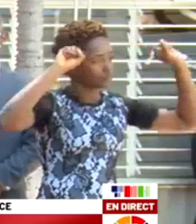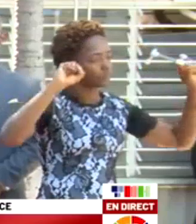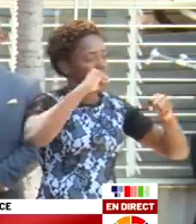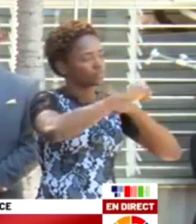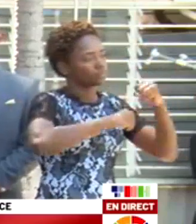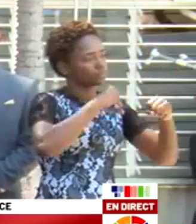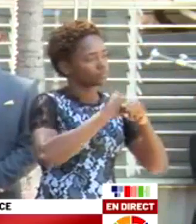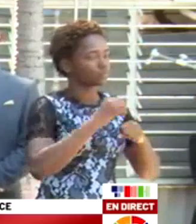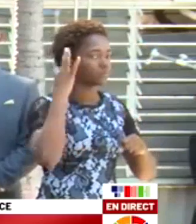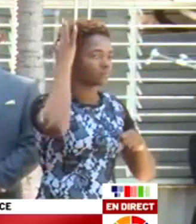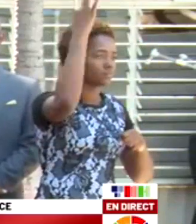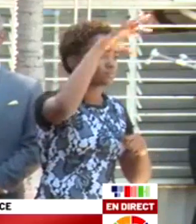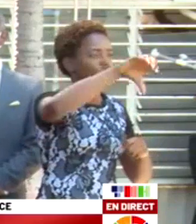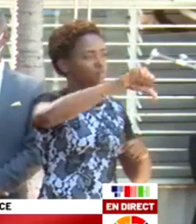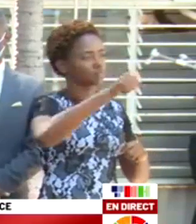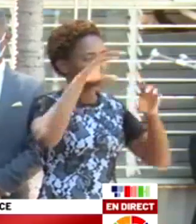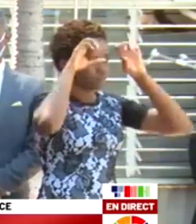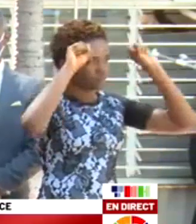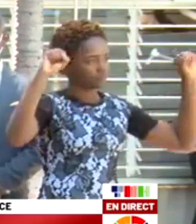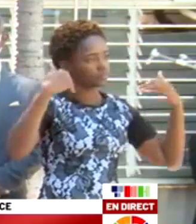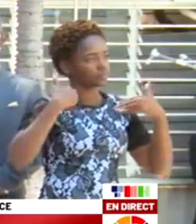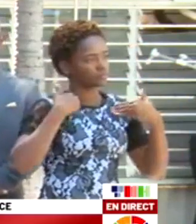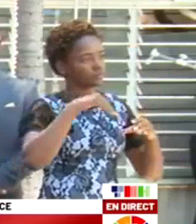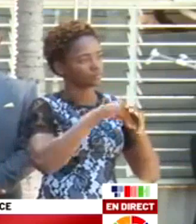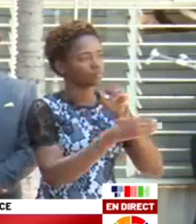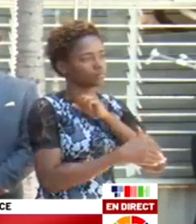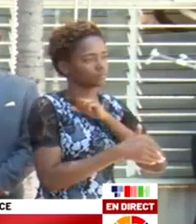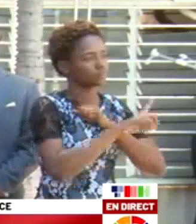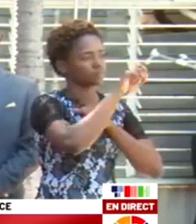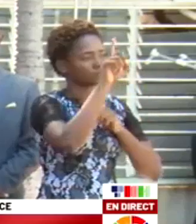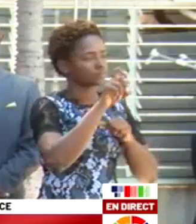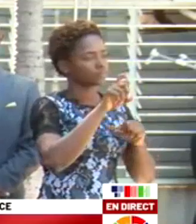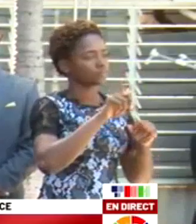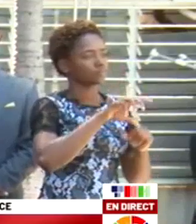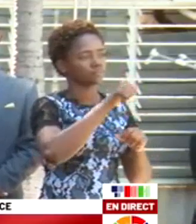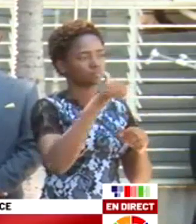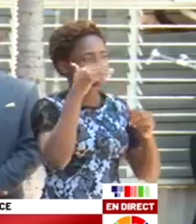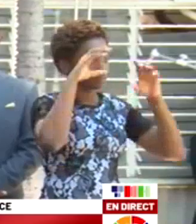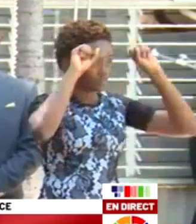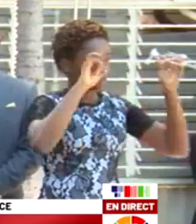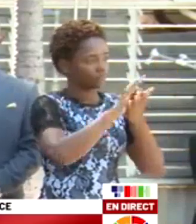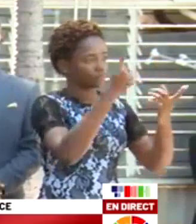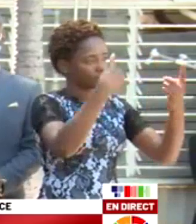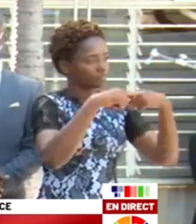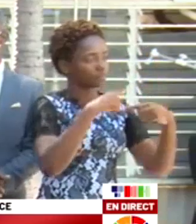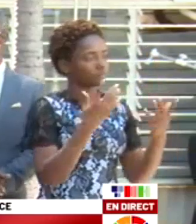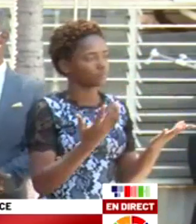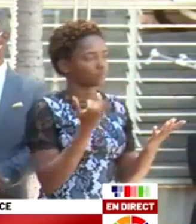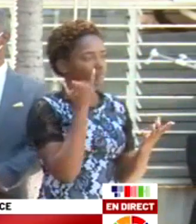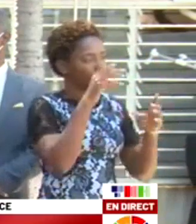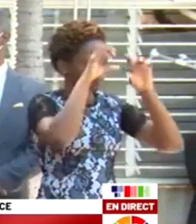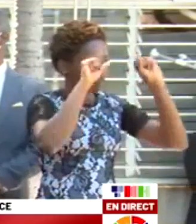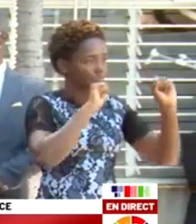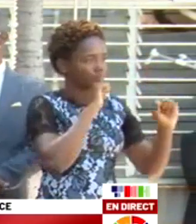prochaine, dans les consacres, c'est le président qui vient dans le pays. Et là, le président ça a venu, moi, nous-mêmes, par exemple, si le président ça n'est pas